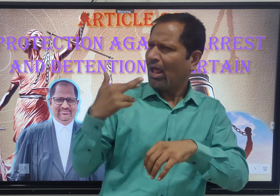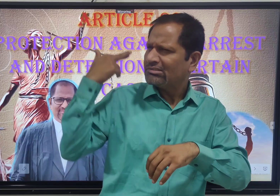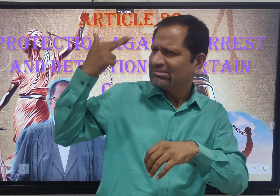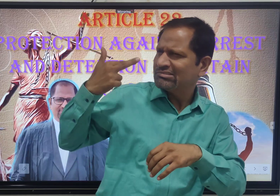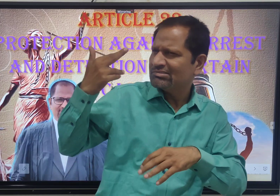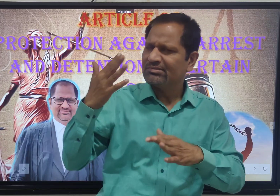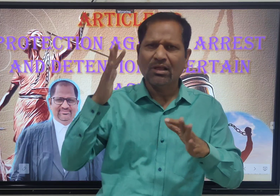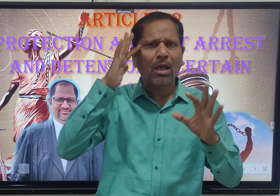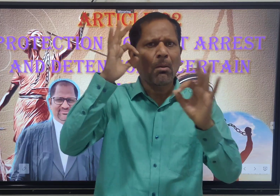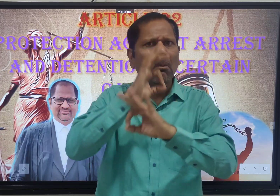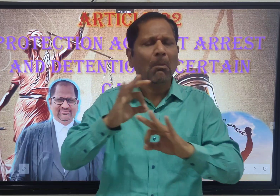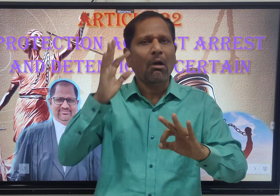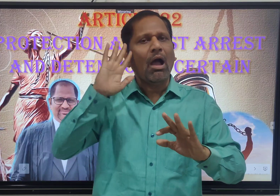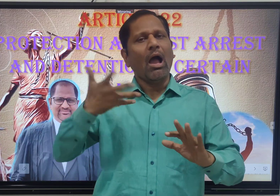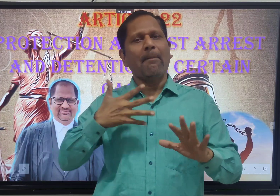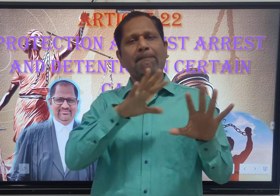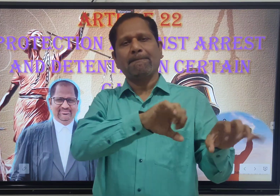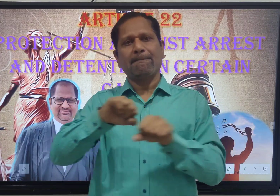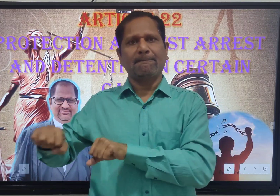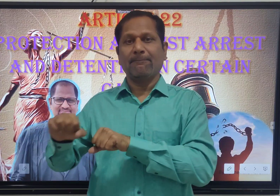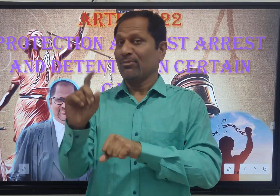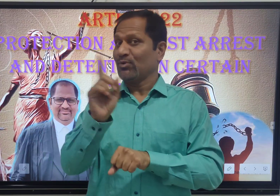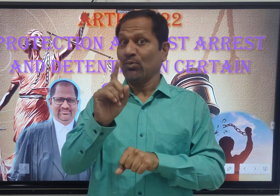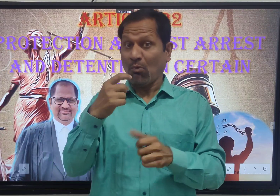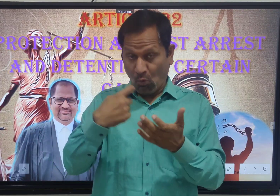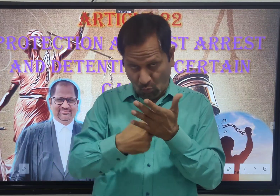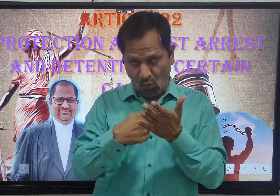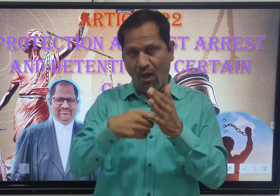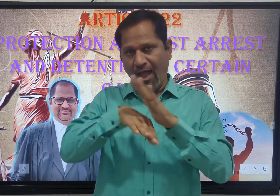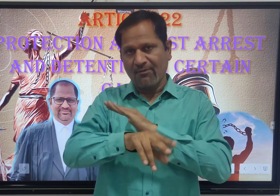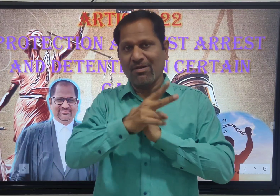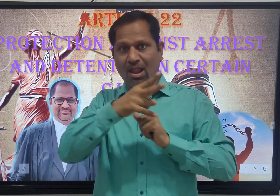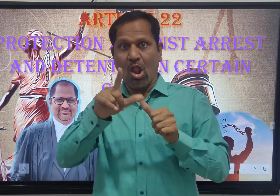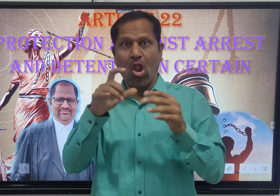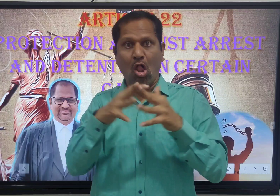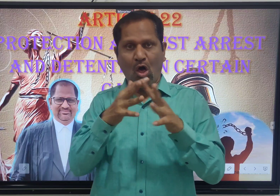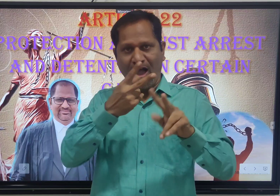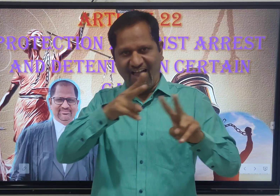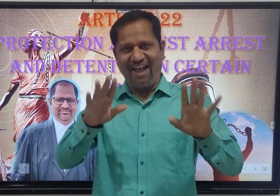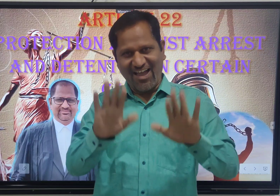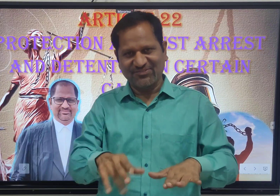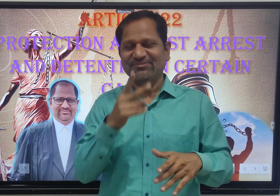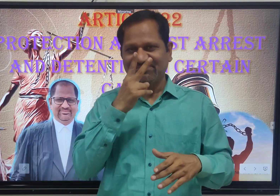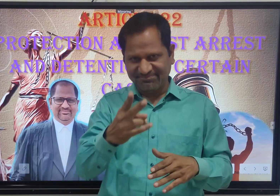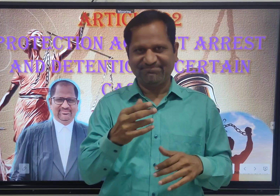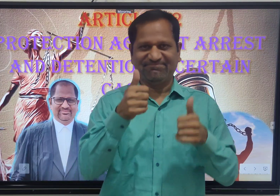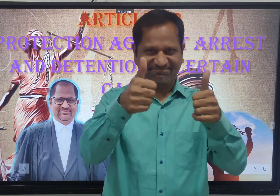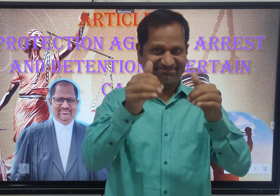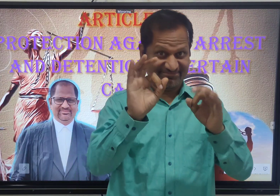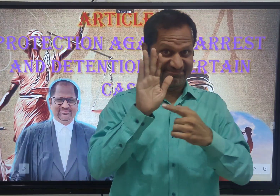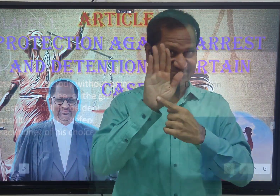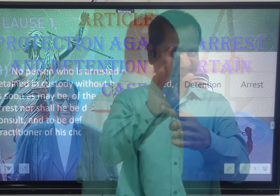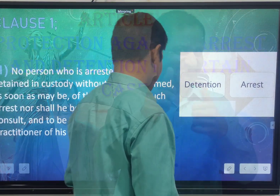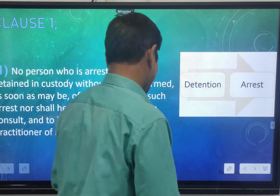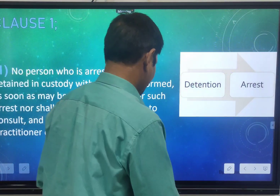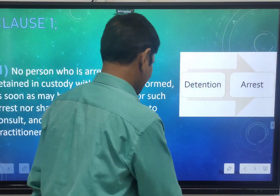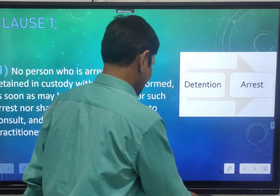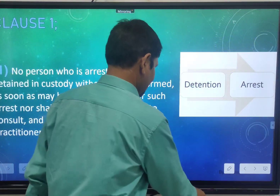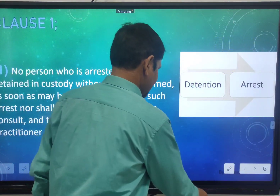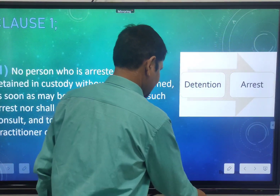है, पुलिस ने हमको पकड़ लिया। तो कुछ रूल्स हैं, मतलब अभी एक उच्च न्यायालय